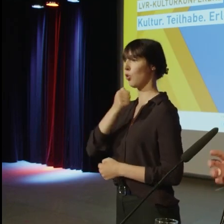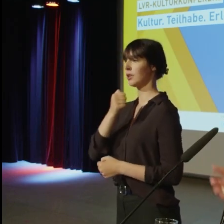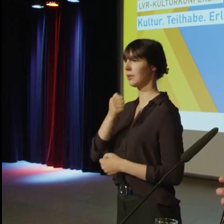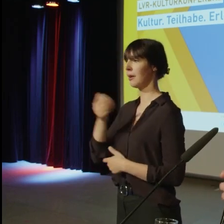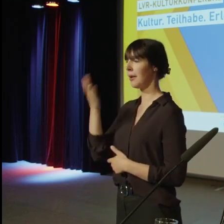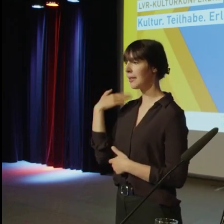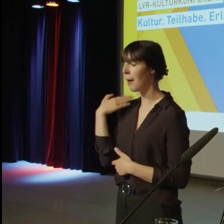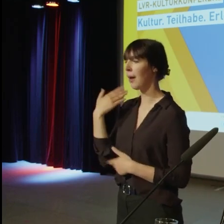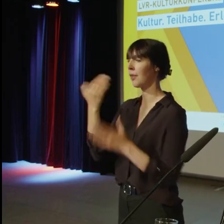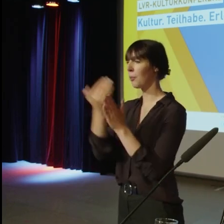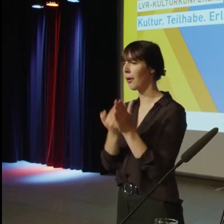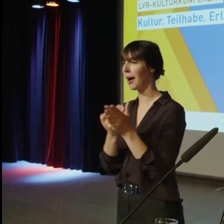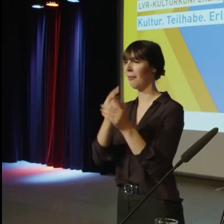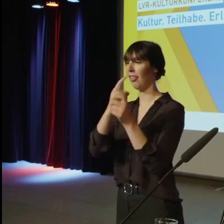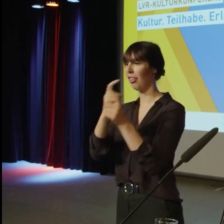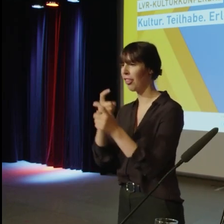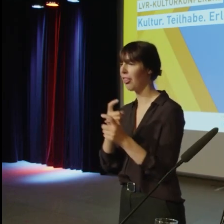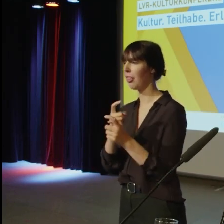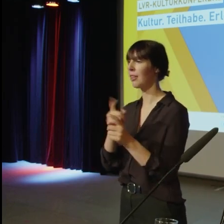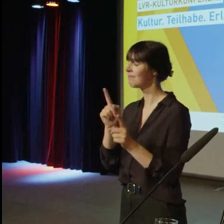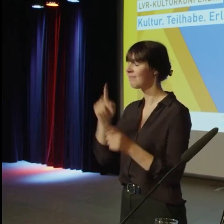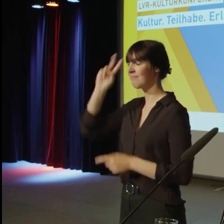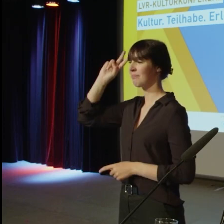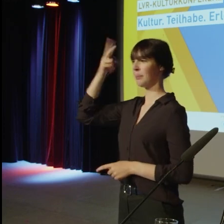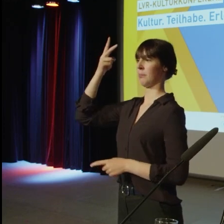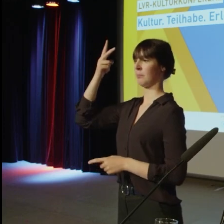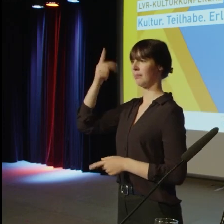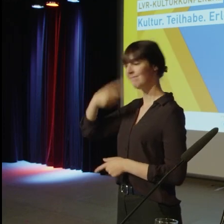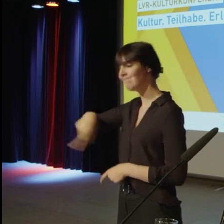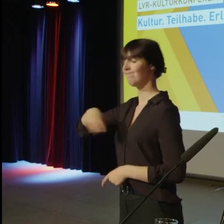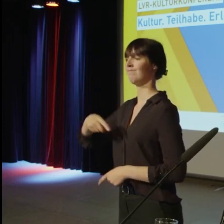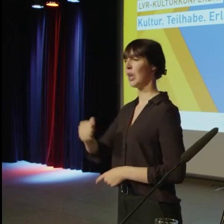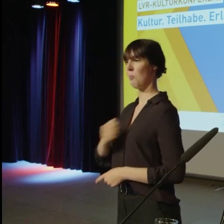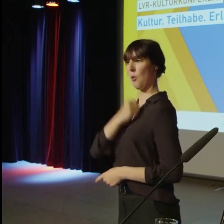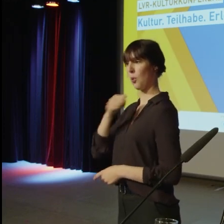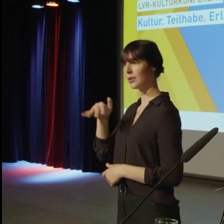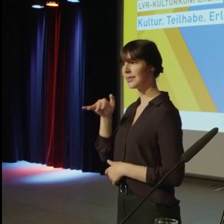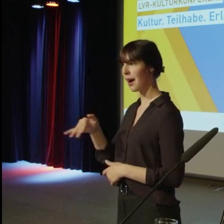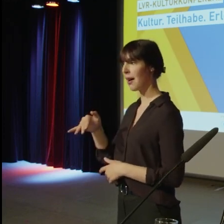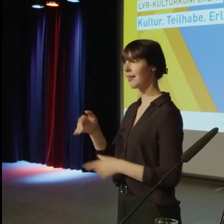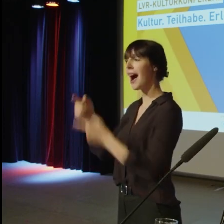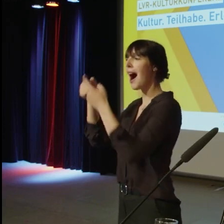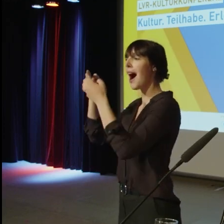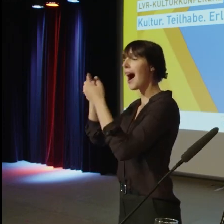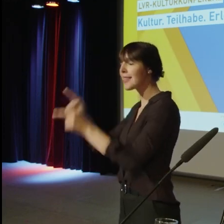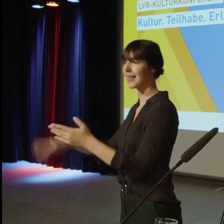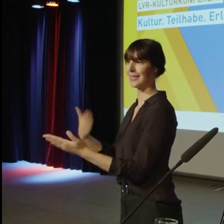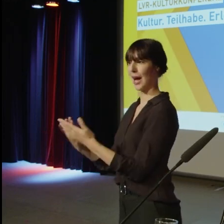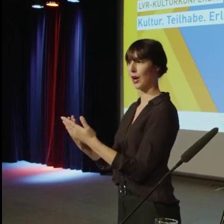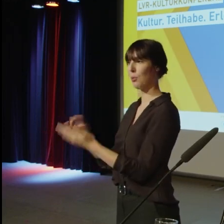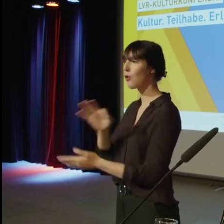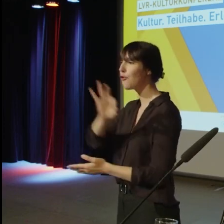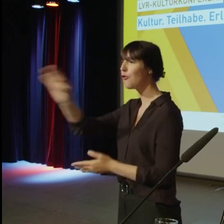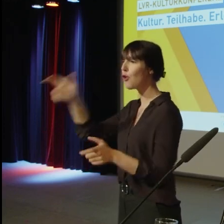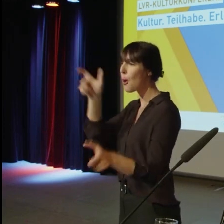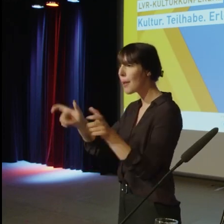aus dieser Situation rauszutreten und zu sagen, wir trauen uns mal, in Anführungsstrichen, etwas zu machen, was den Leuten wirklich gefällt und